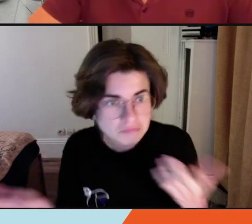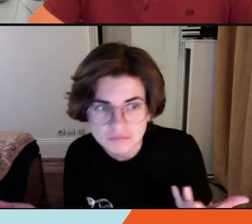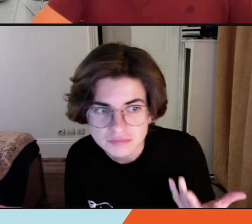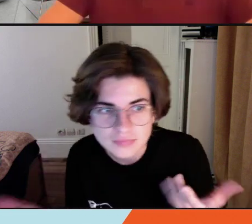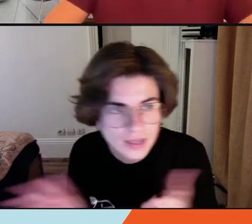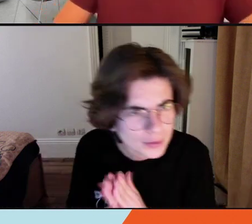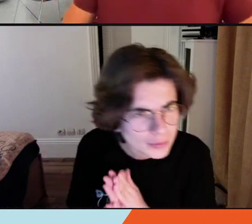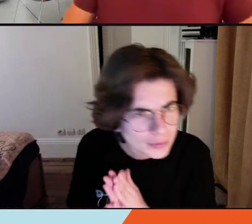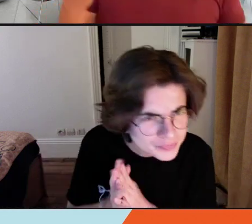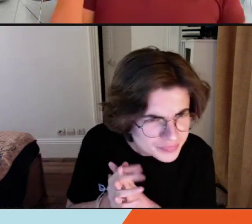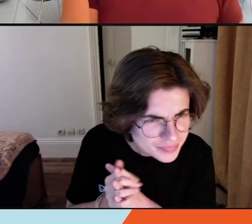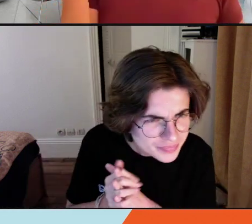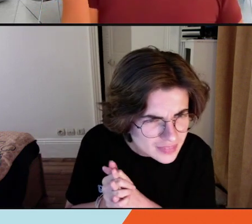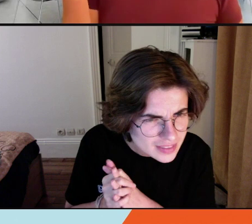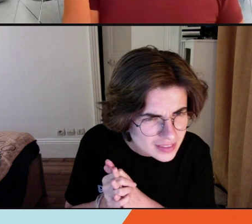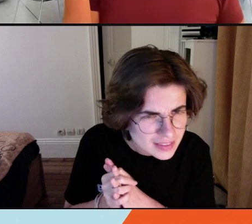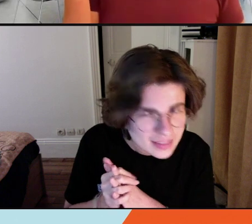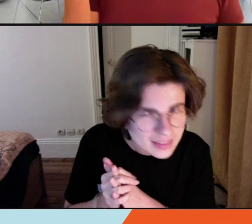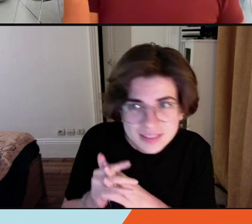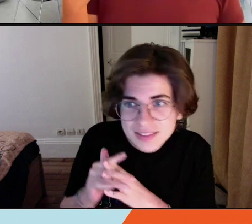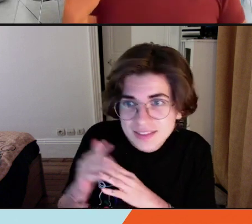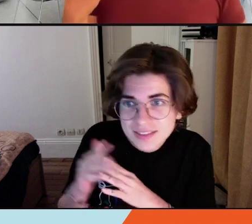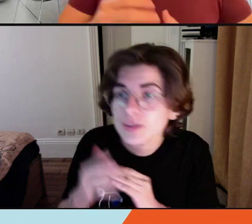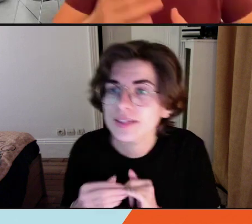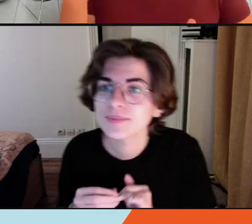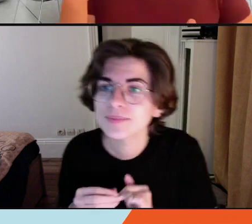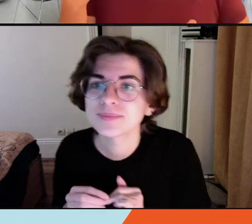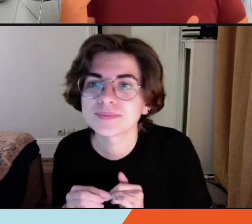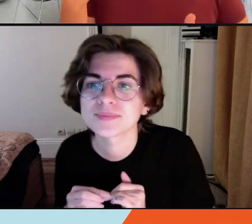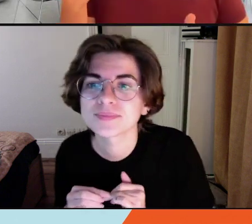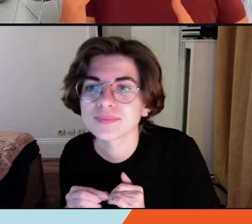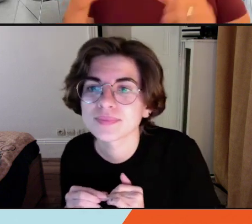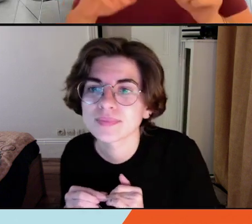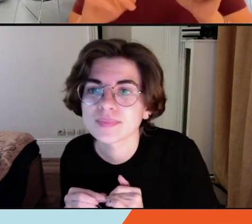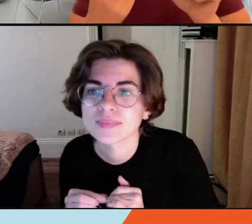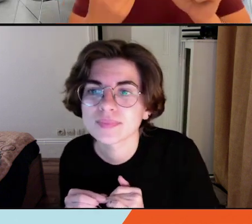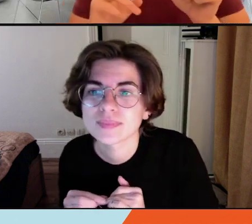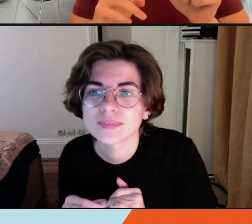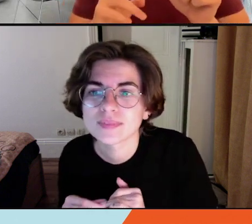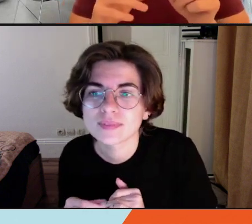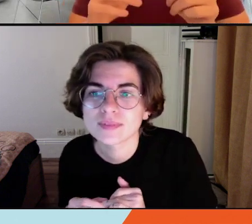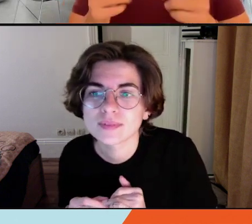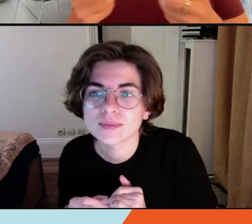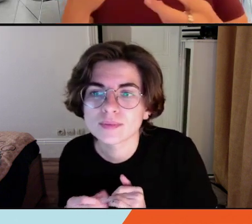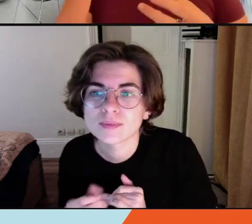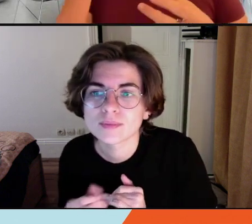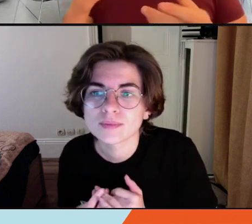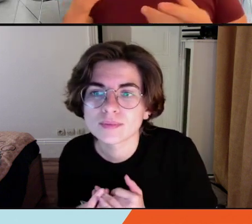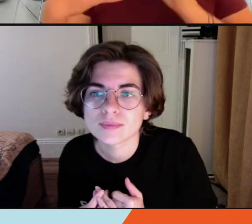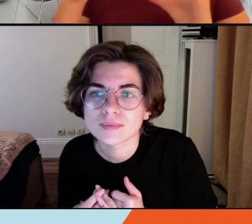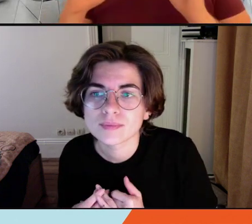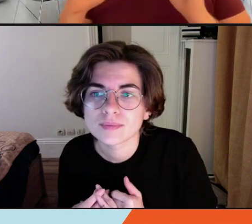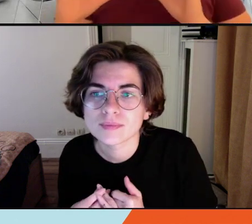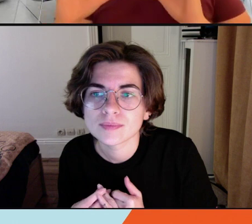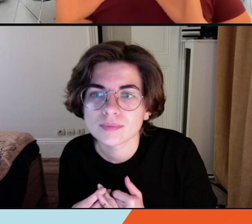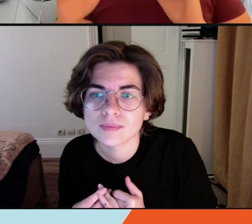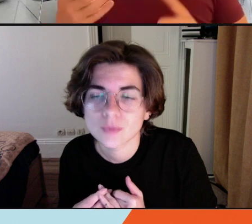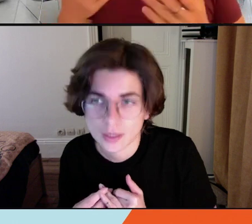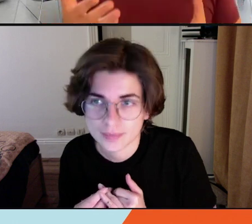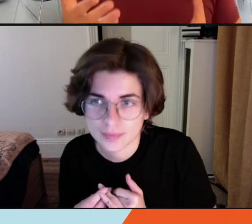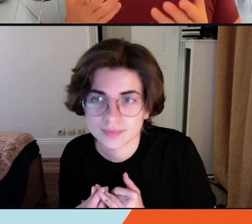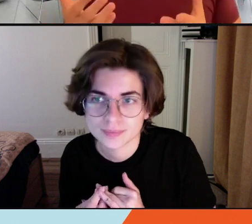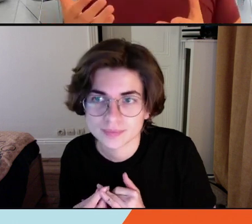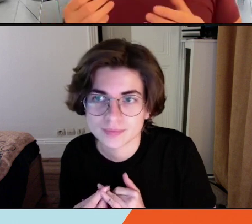Alors, Avant, oui, avant, Ava, c'était pour les conversations. ouais.